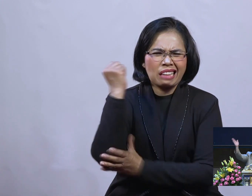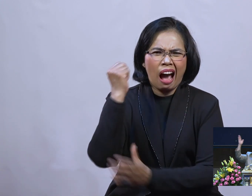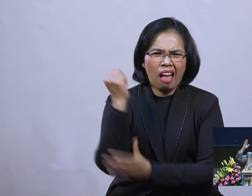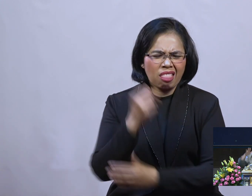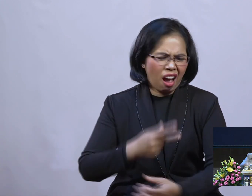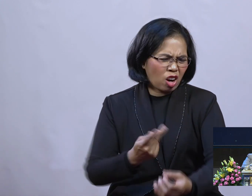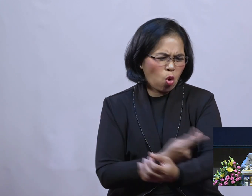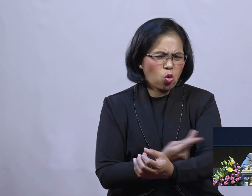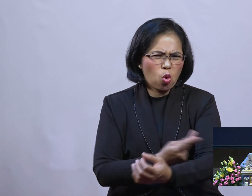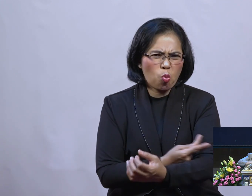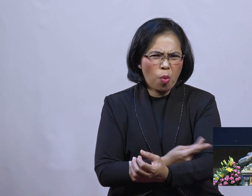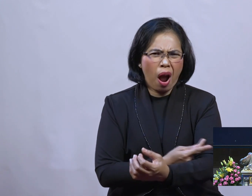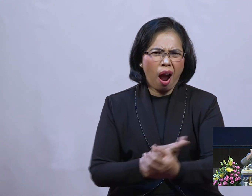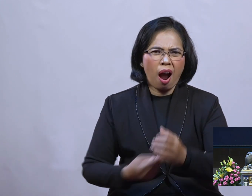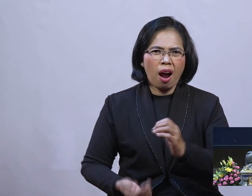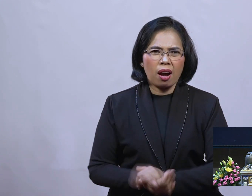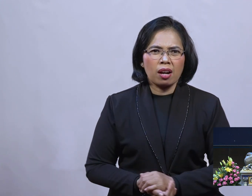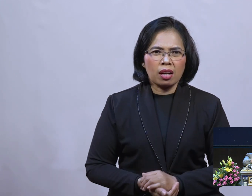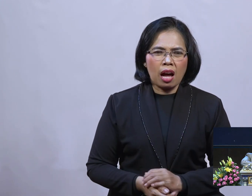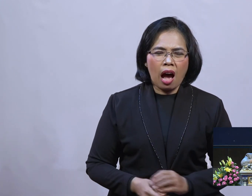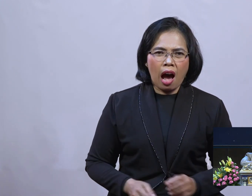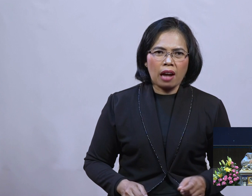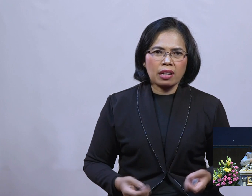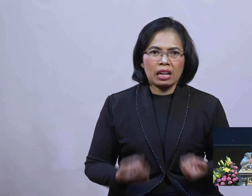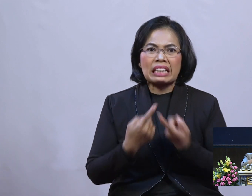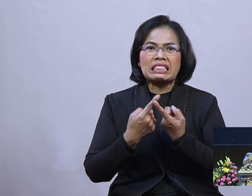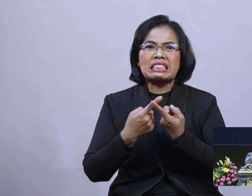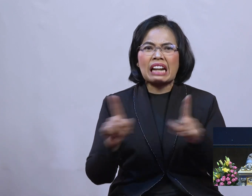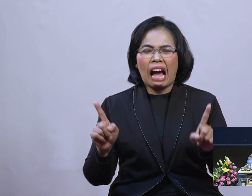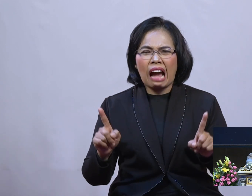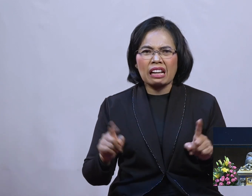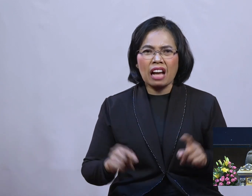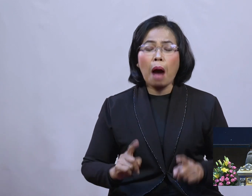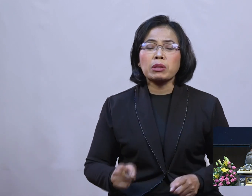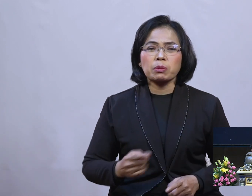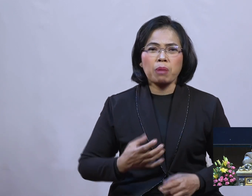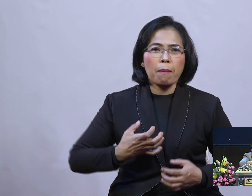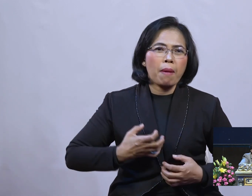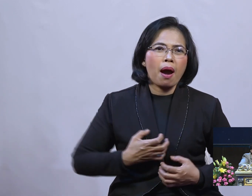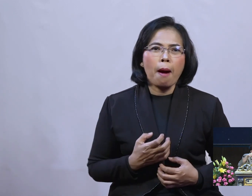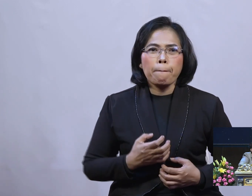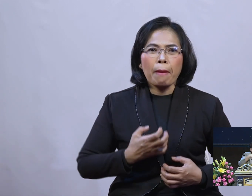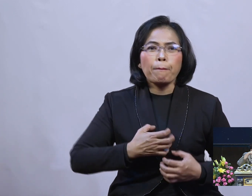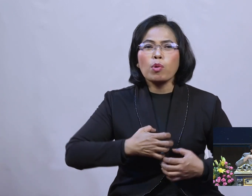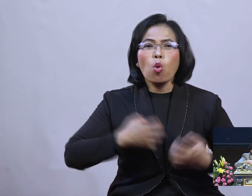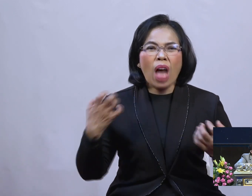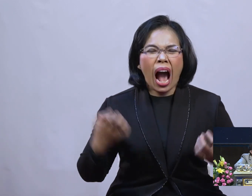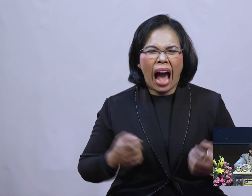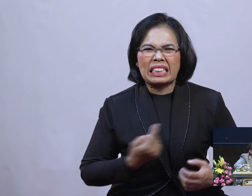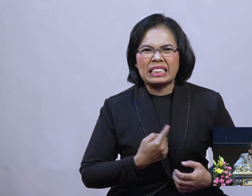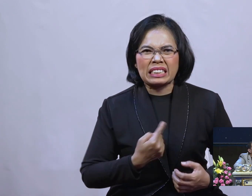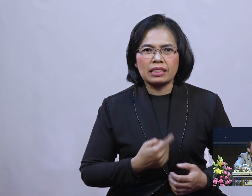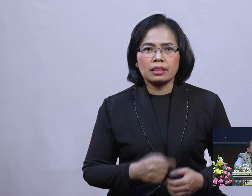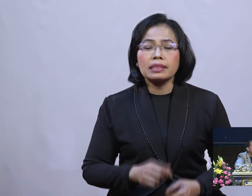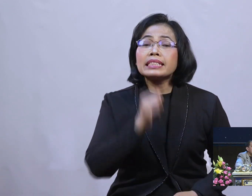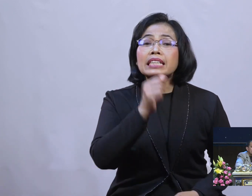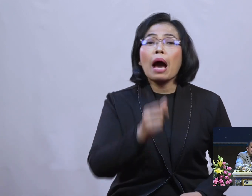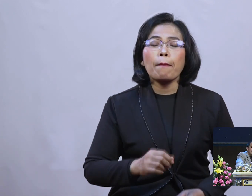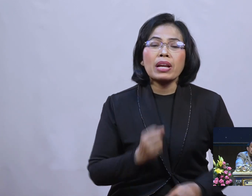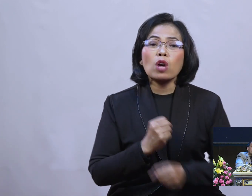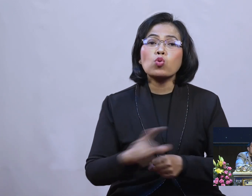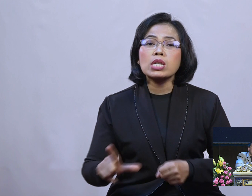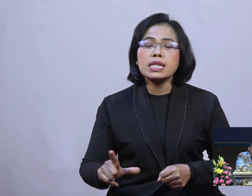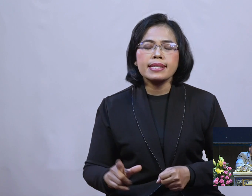narkoba rela jadi istri piaraan orang akhir Kawin Cerai karena bentuk pemberontakan diri saya mau bertanya sama siapa yang rugi